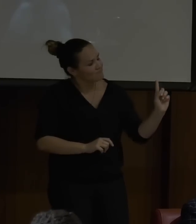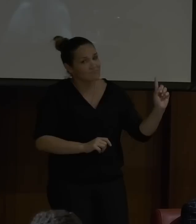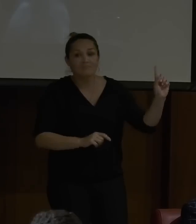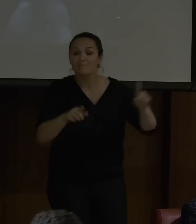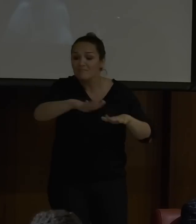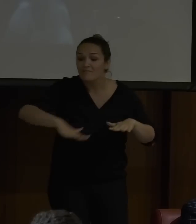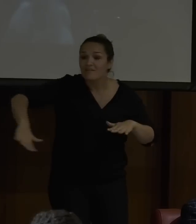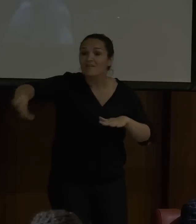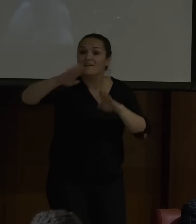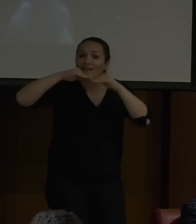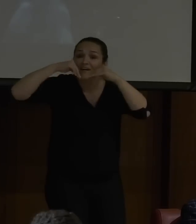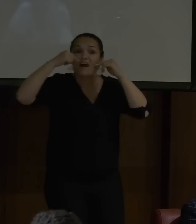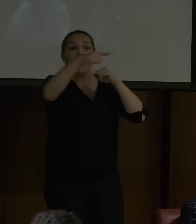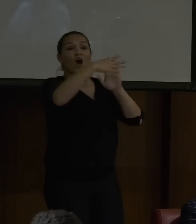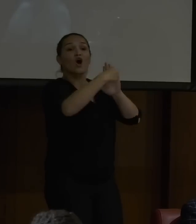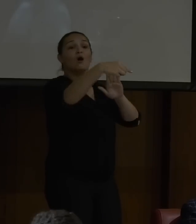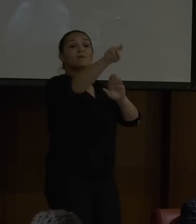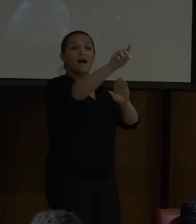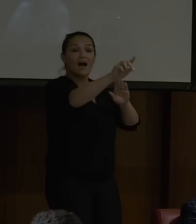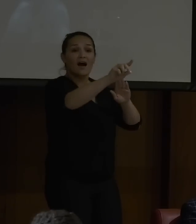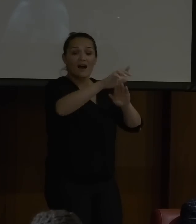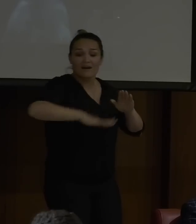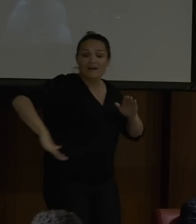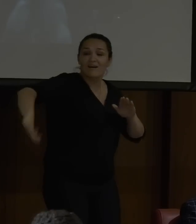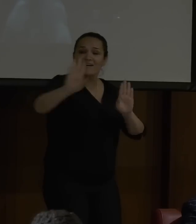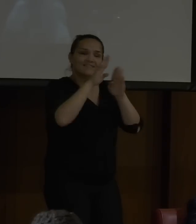Cuando Matilde camina.